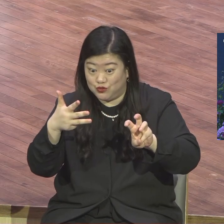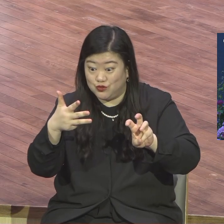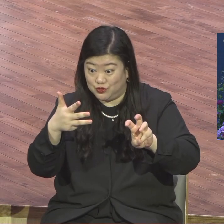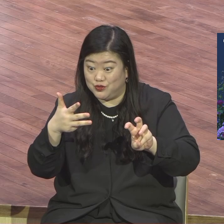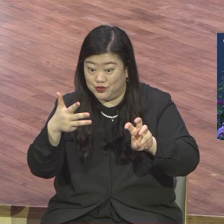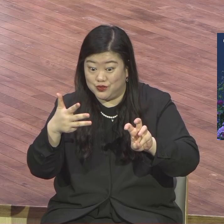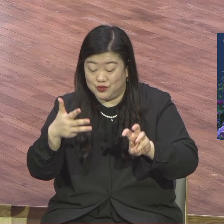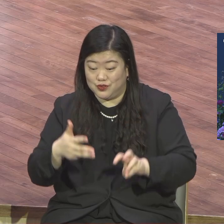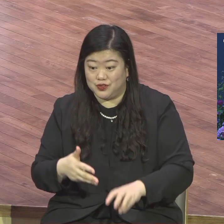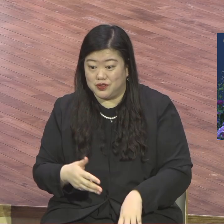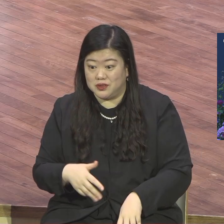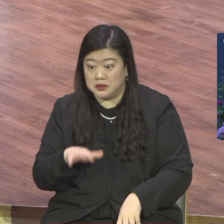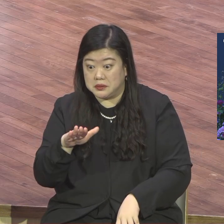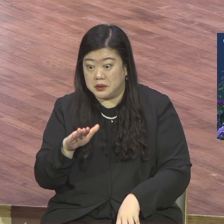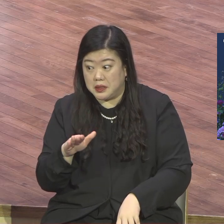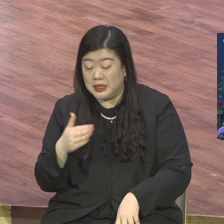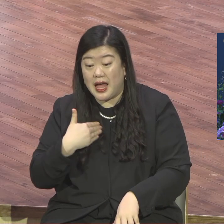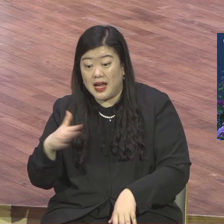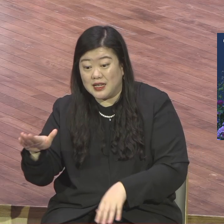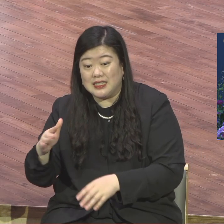요번에 또 수준이 높습니다.